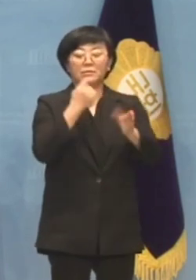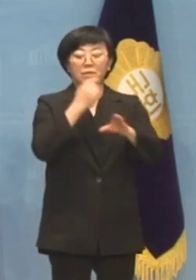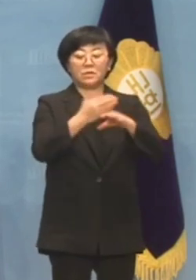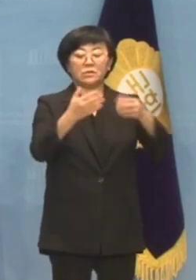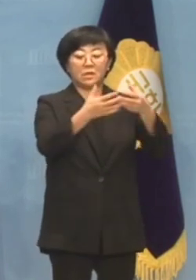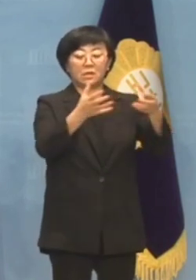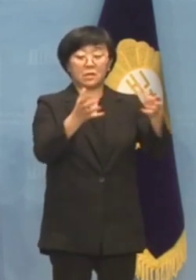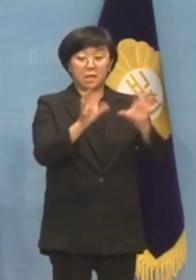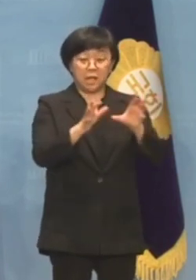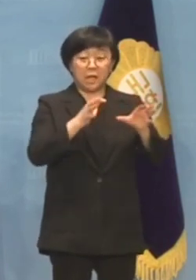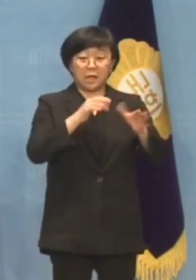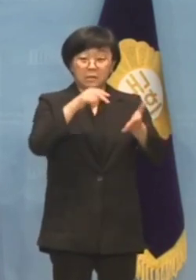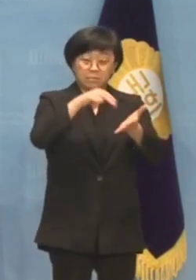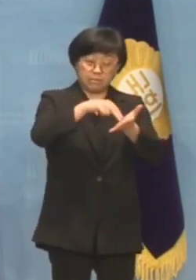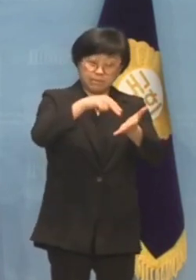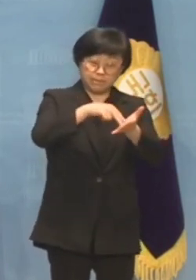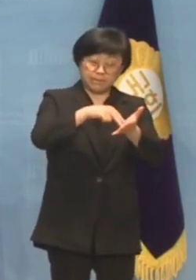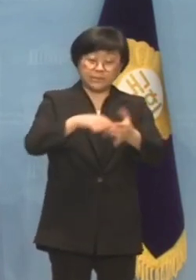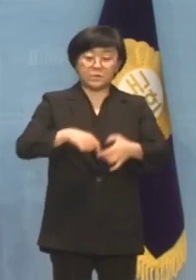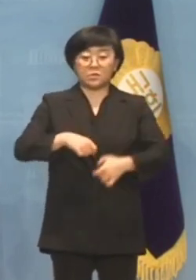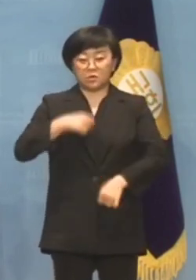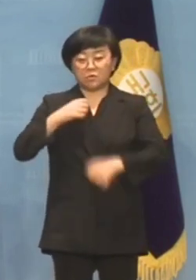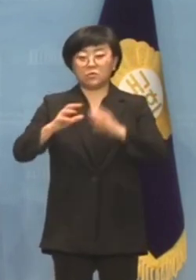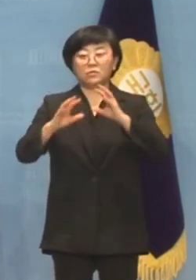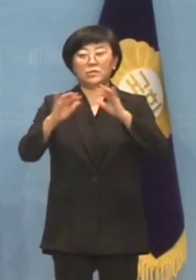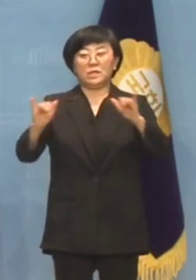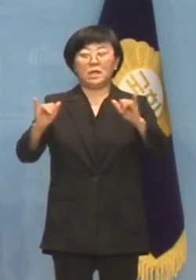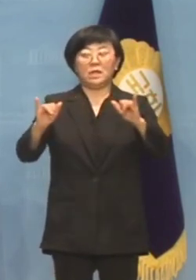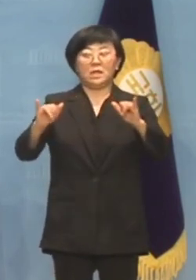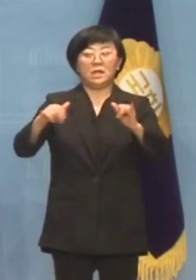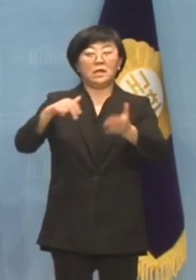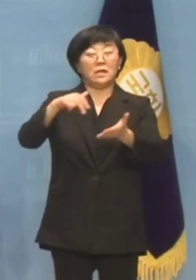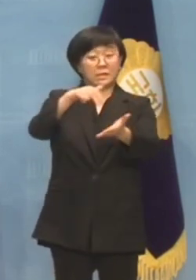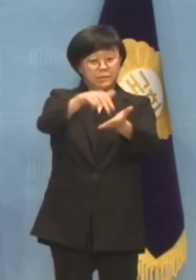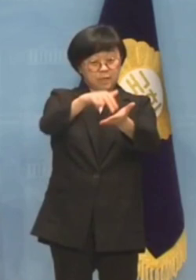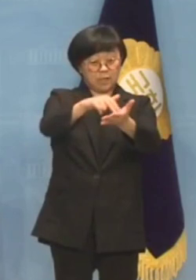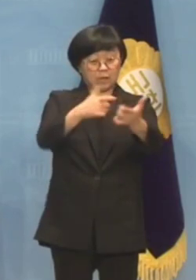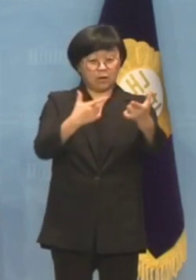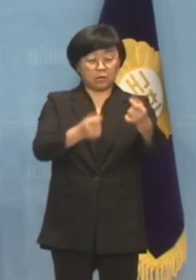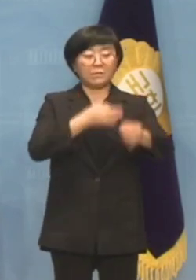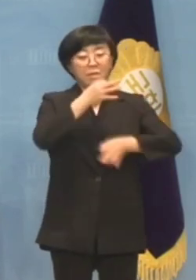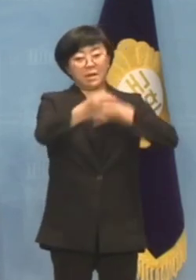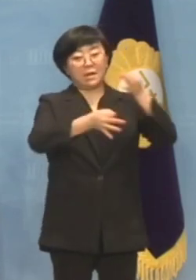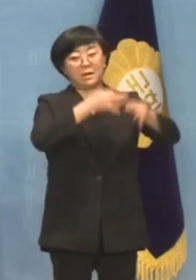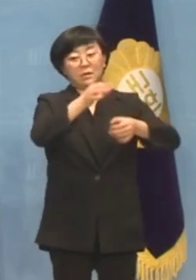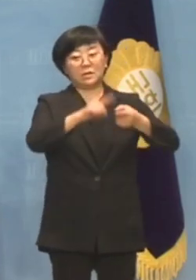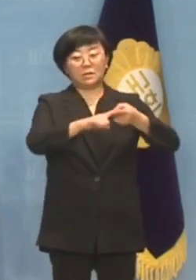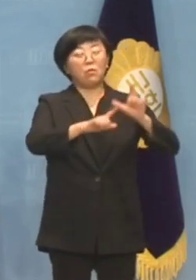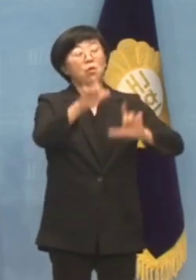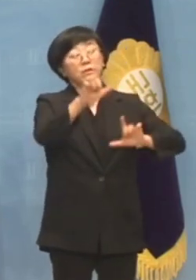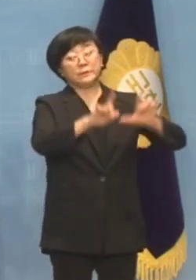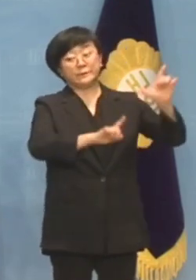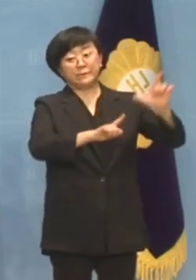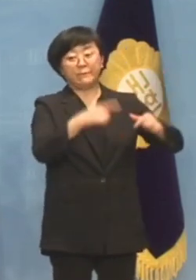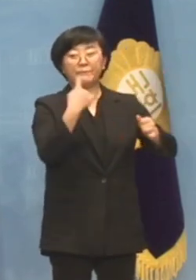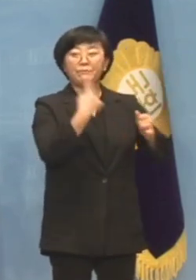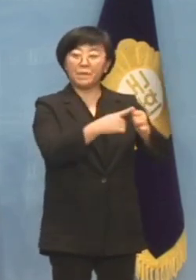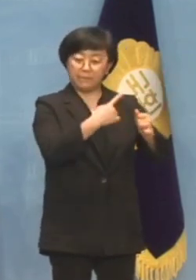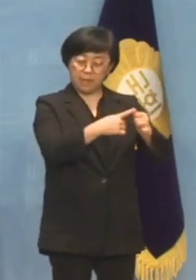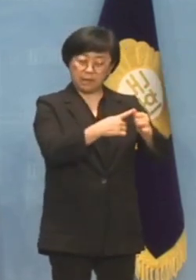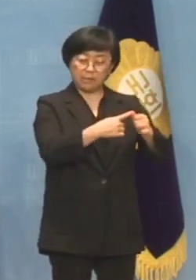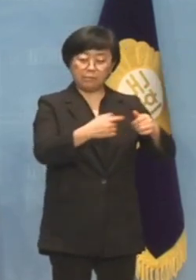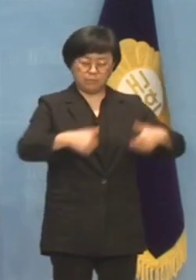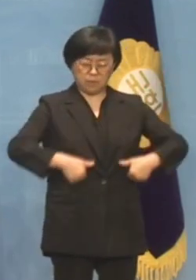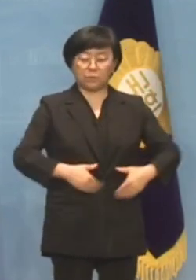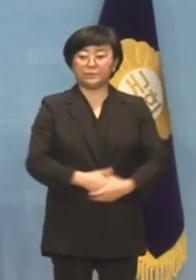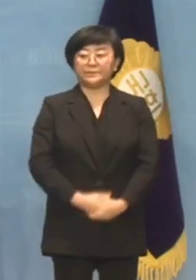민주당의 목소리만이 정의이고 국민의 목소리인 양 내뱉고 있는 민주당의 작태를 비판하지 않을 수